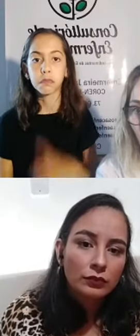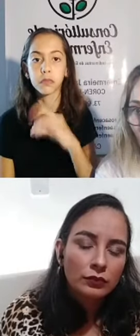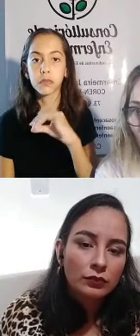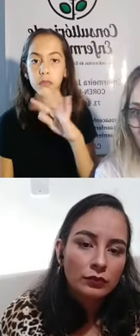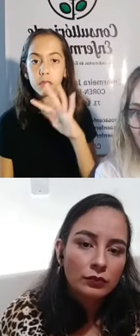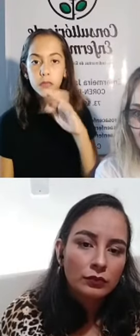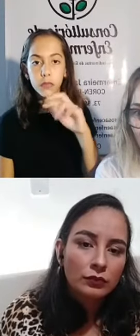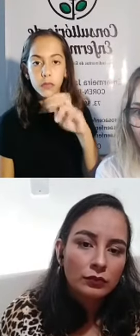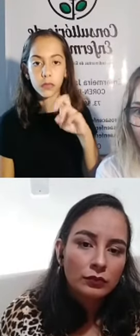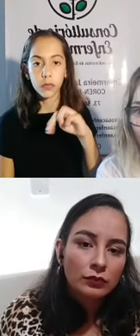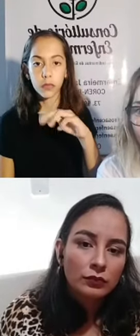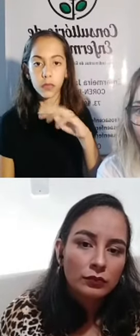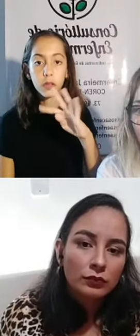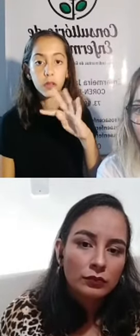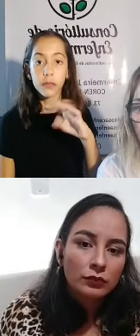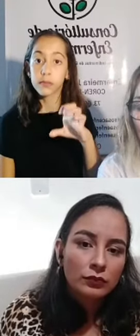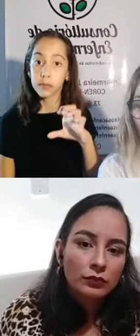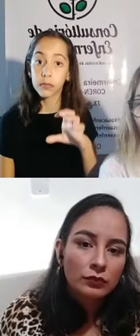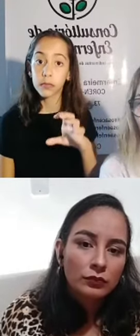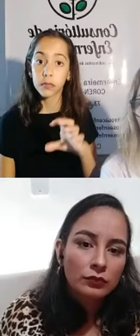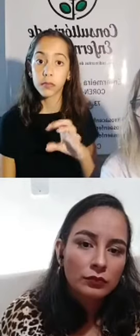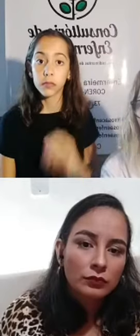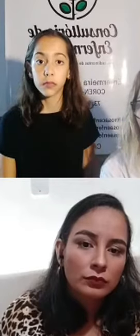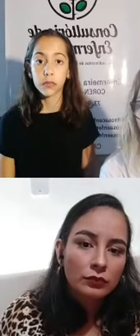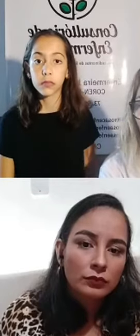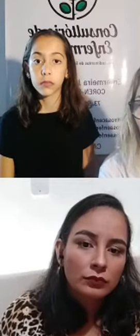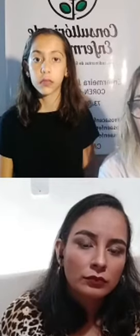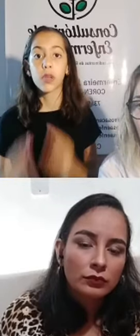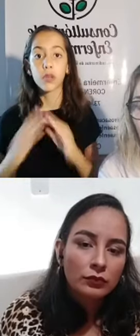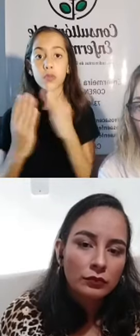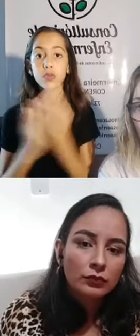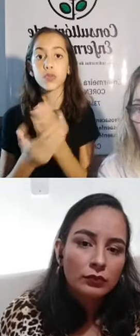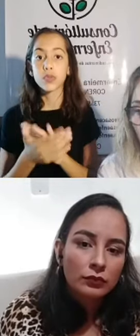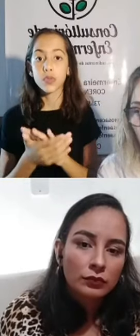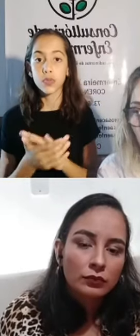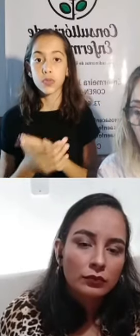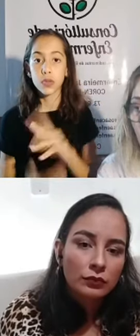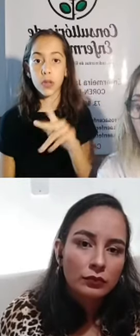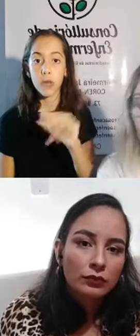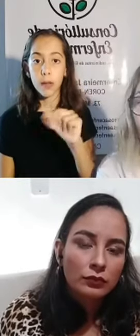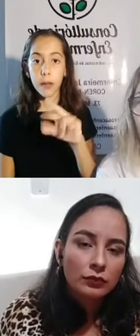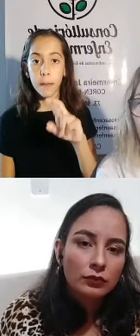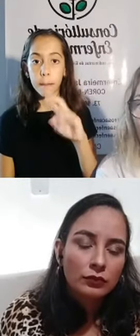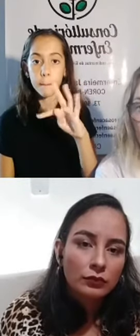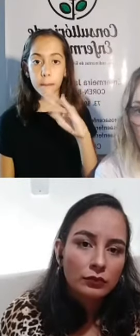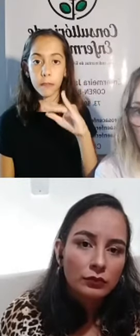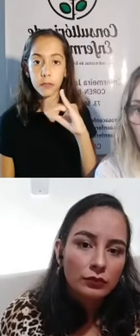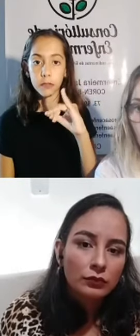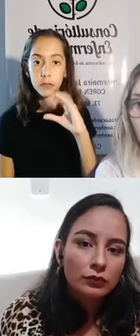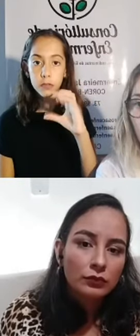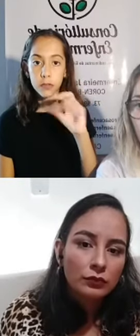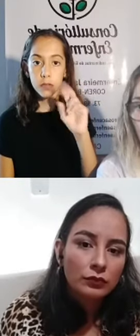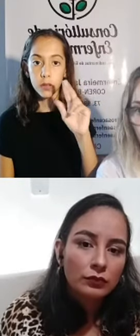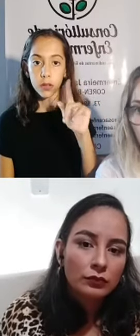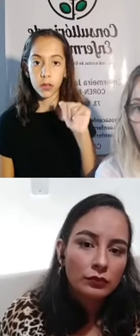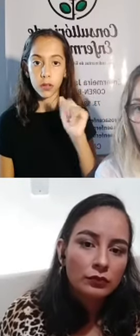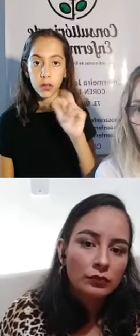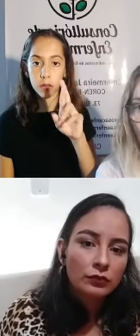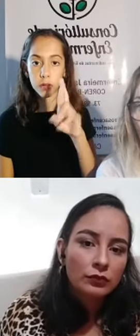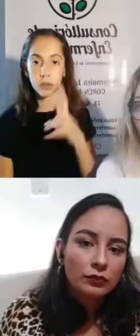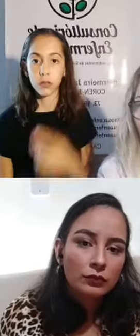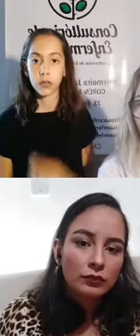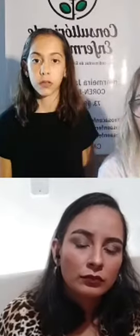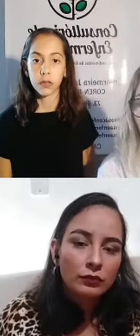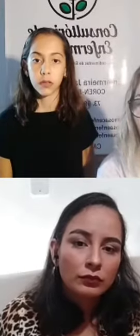ser outra, né? Acredito que essa modalidade mesmo, eu estou falando pela vivência que eu tenho com o INAE,